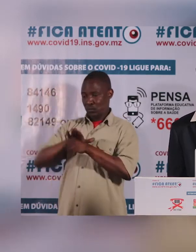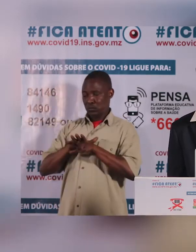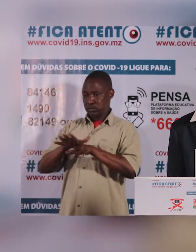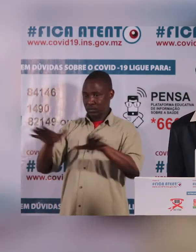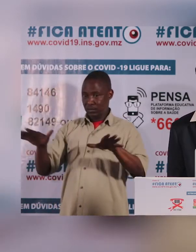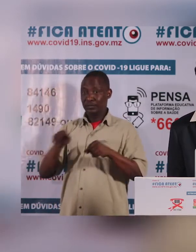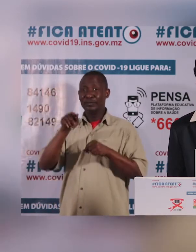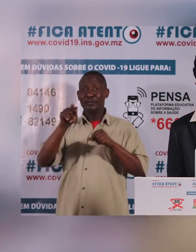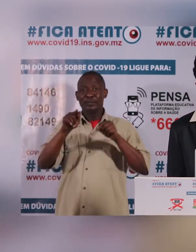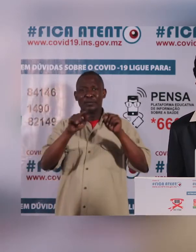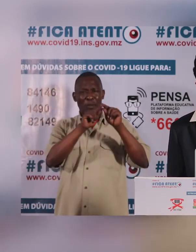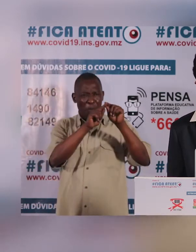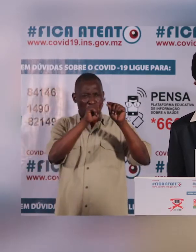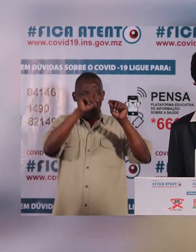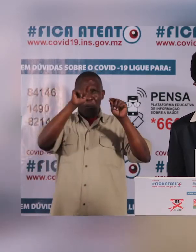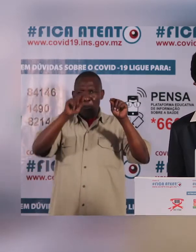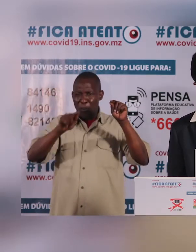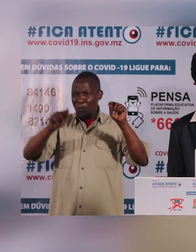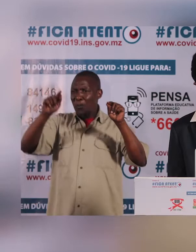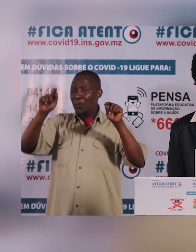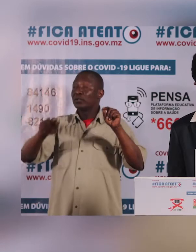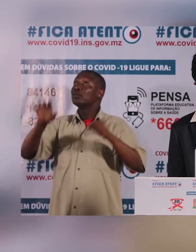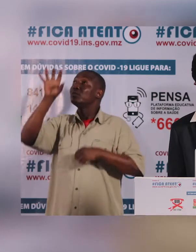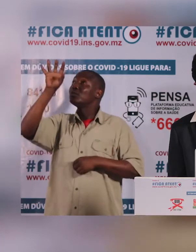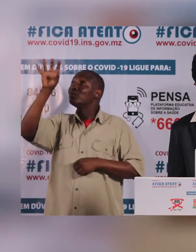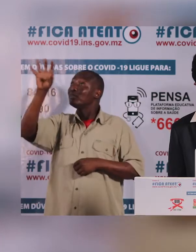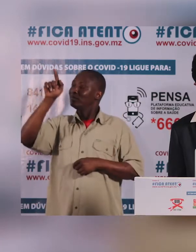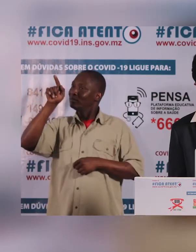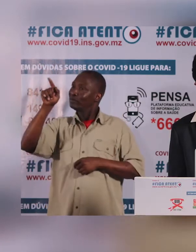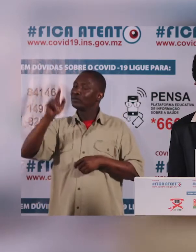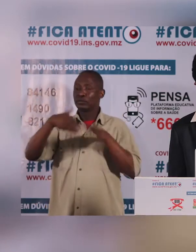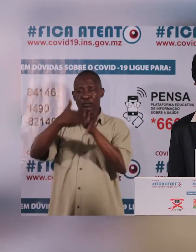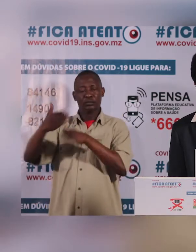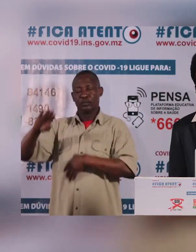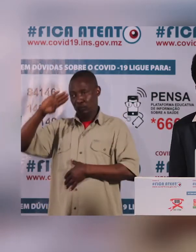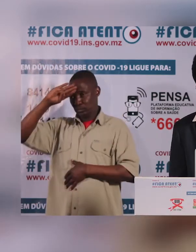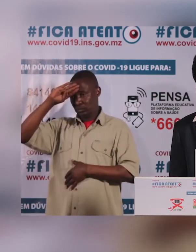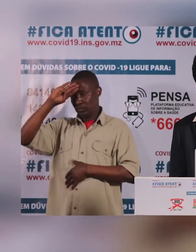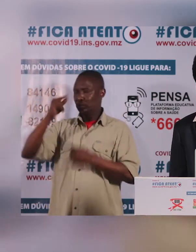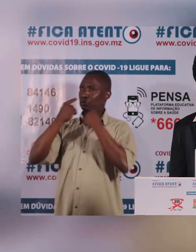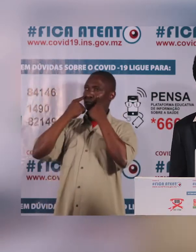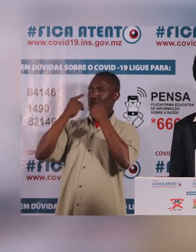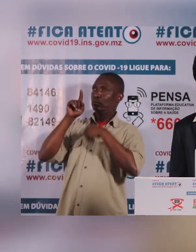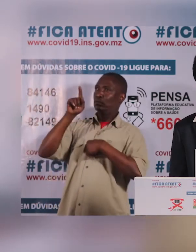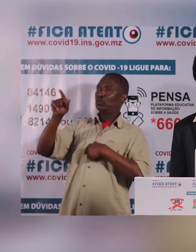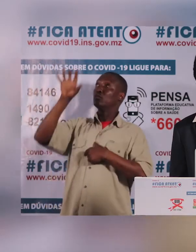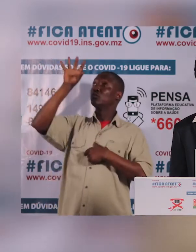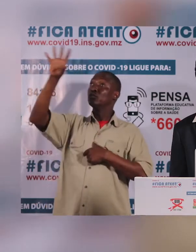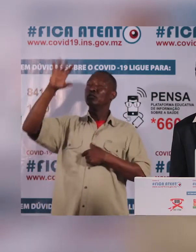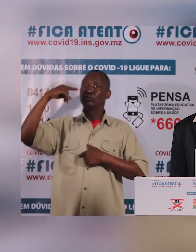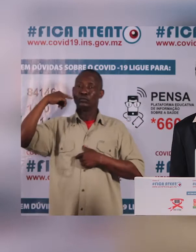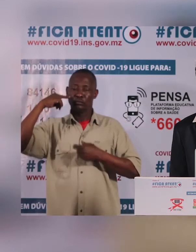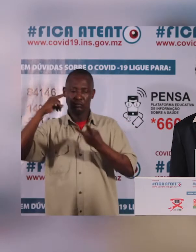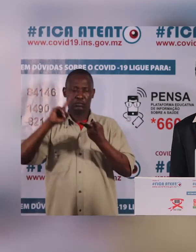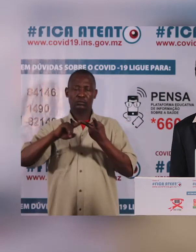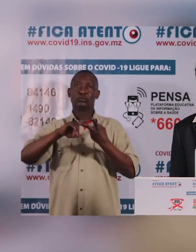nós notamos é que as províncias de Cabo Delgado e Nampula são aquelas que têm a maior taxa de positividade. Portanto,